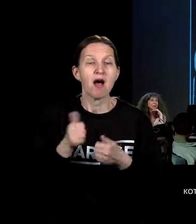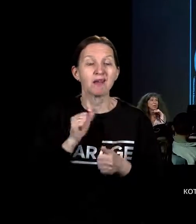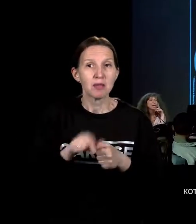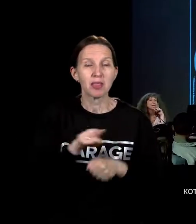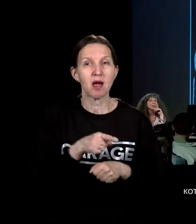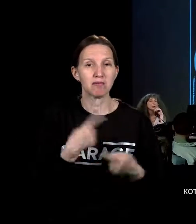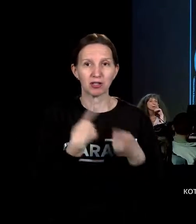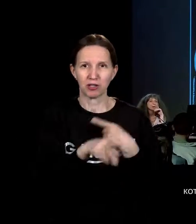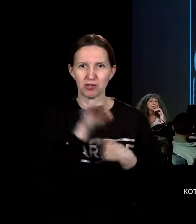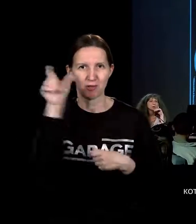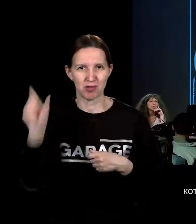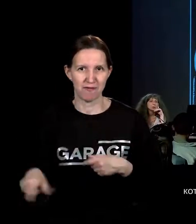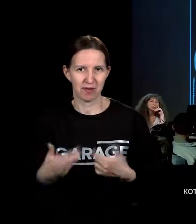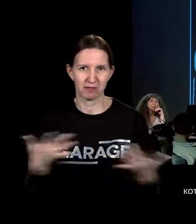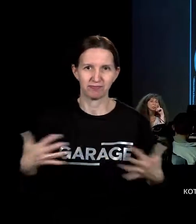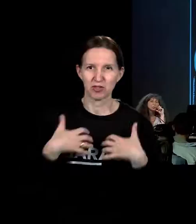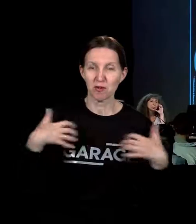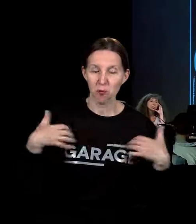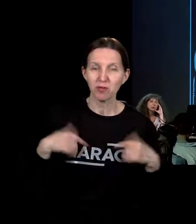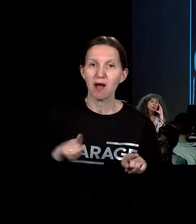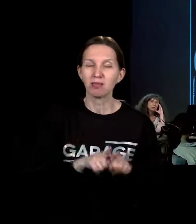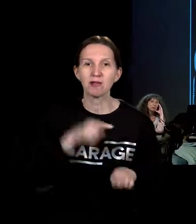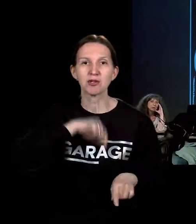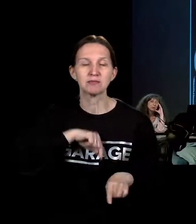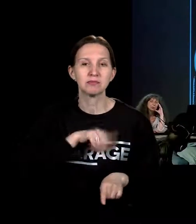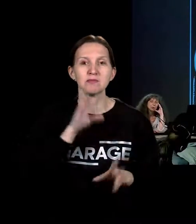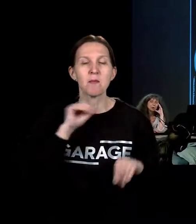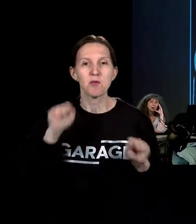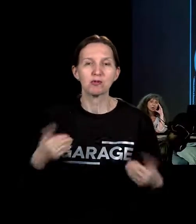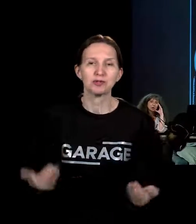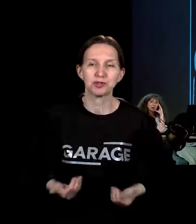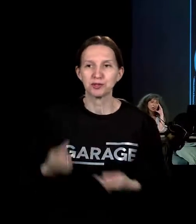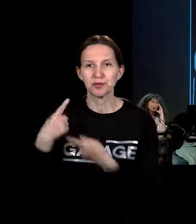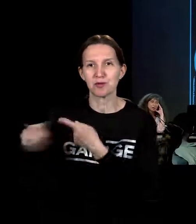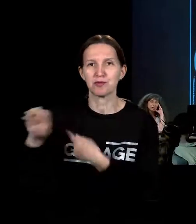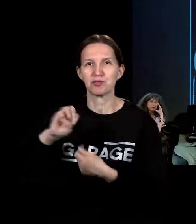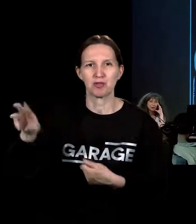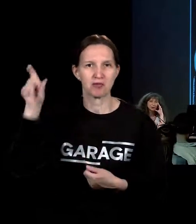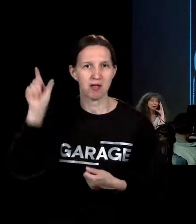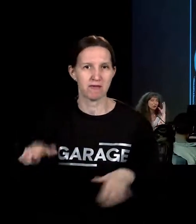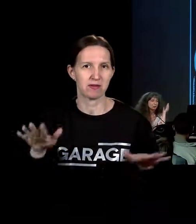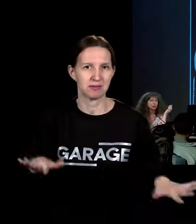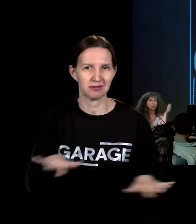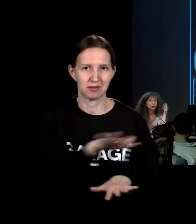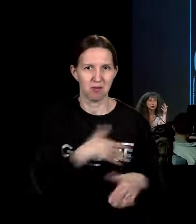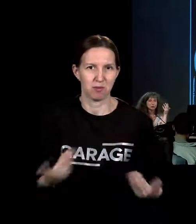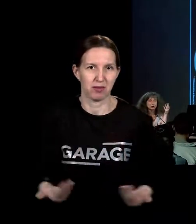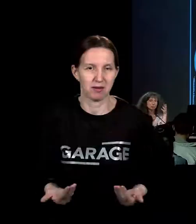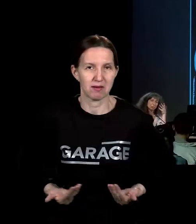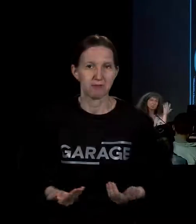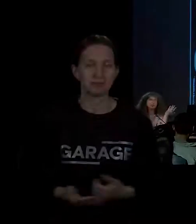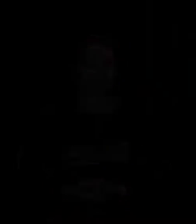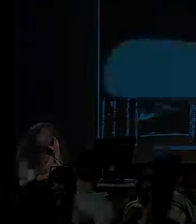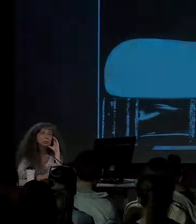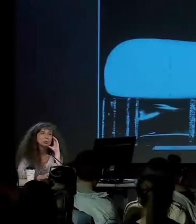существа, и как существа, организмы, способные обитать в иной, нежели человеческой среде обитания.